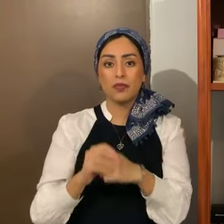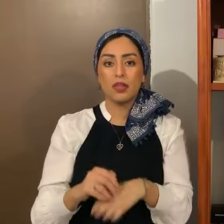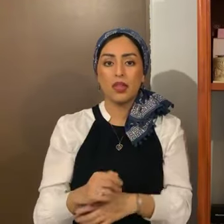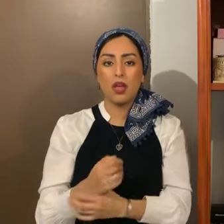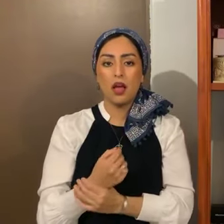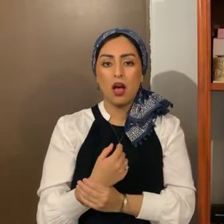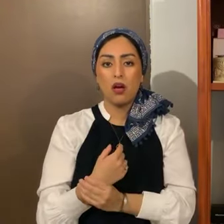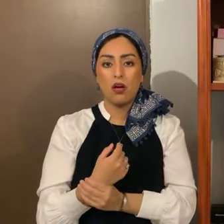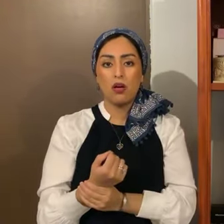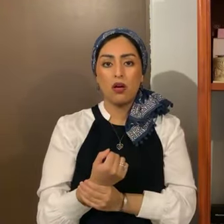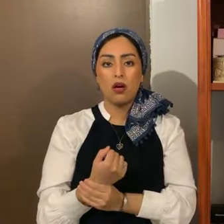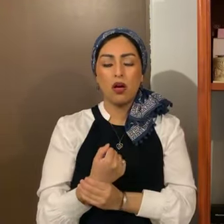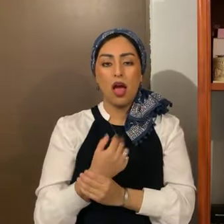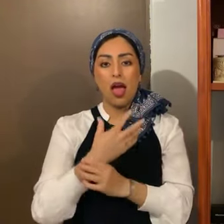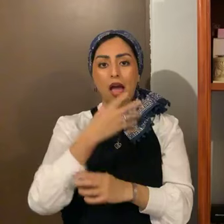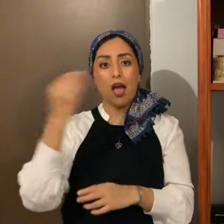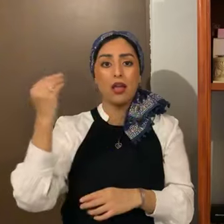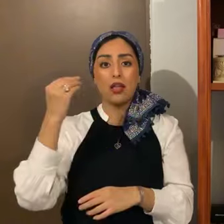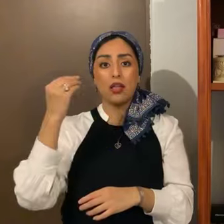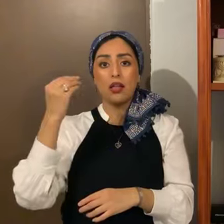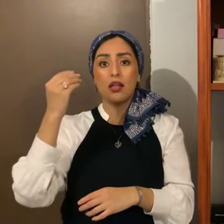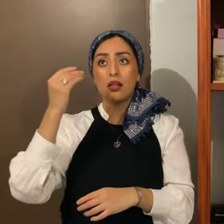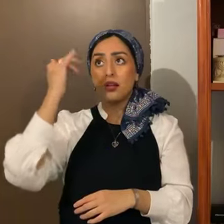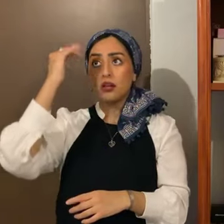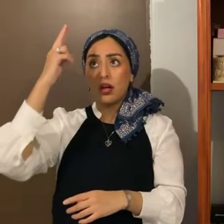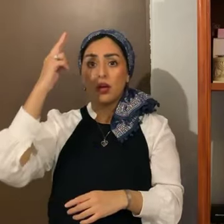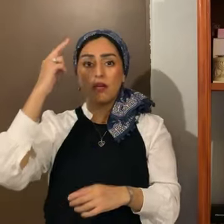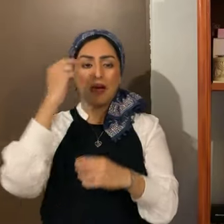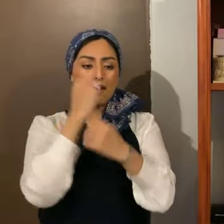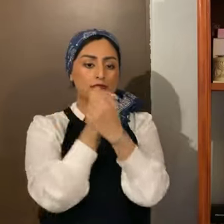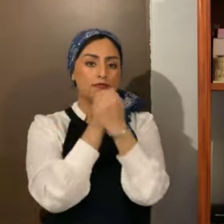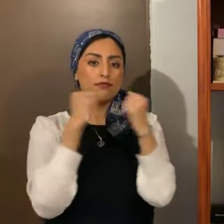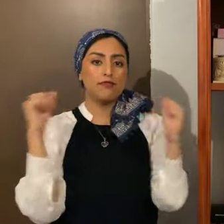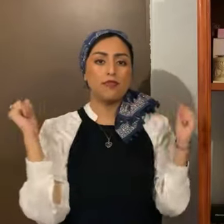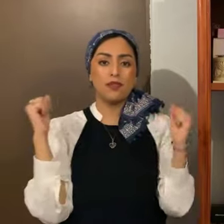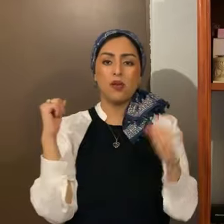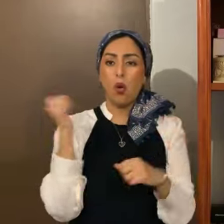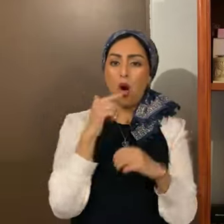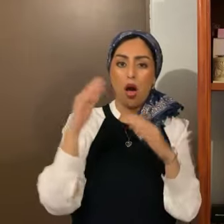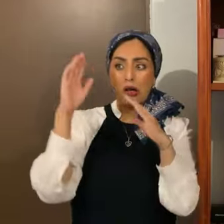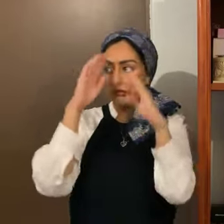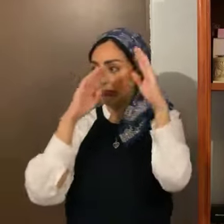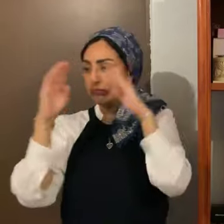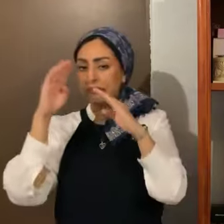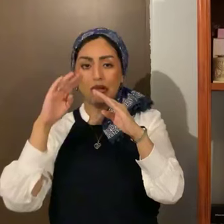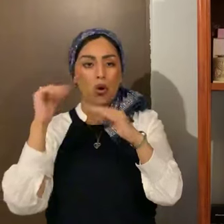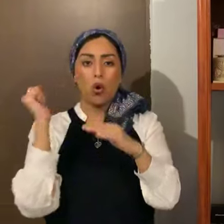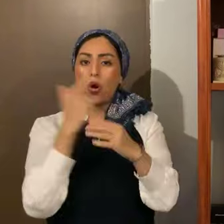y de que lo libraría, ahí está, de toda angustia